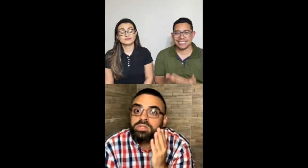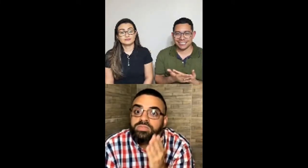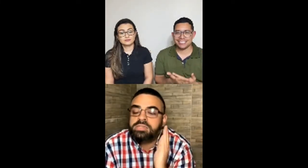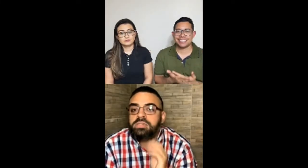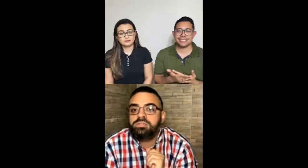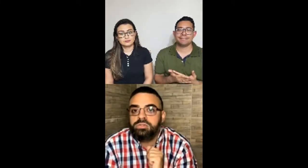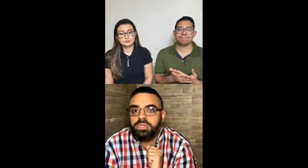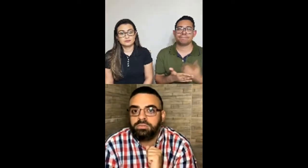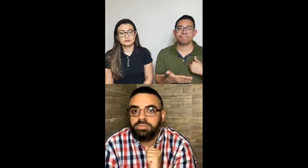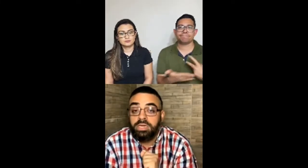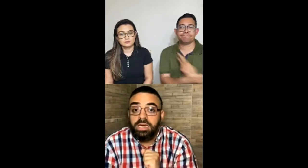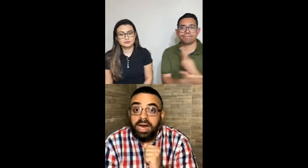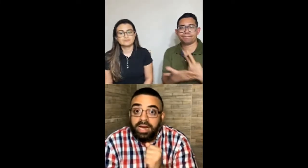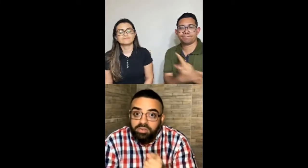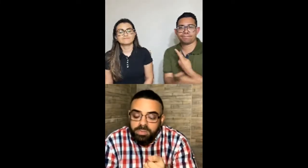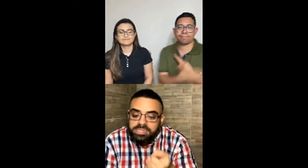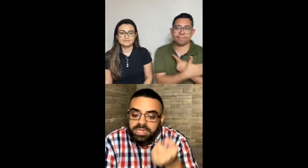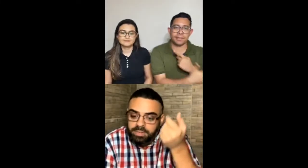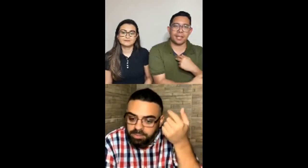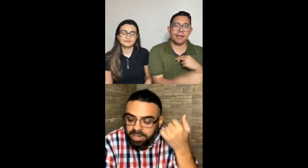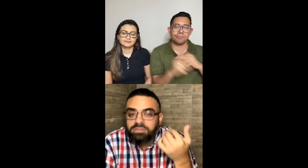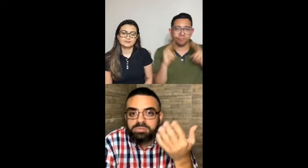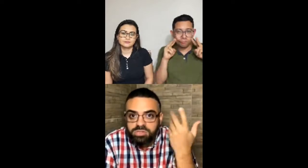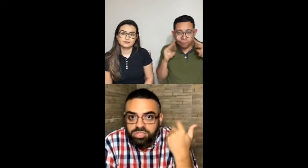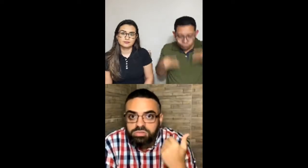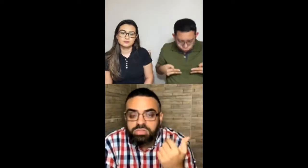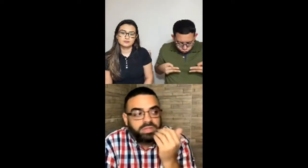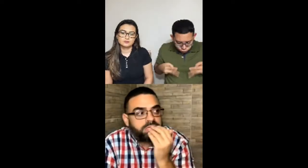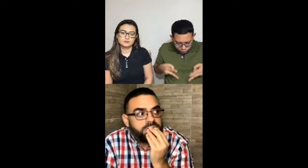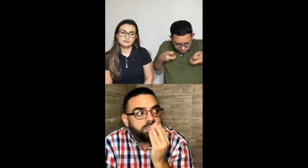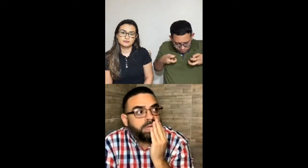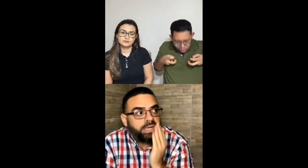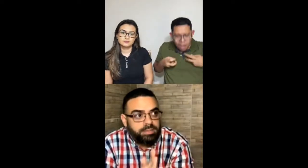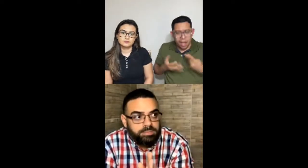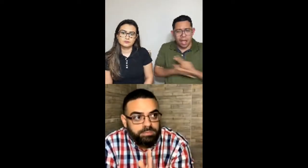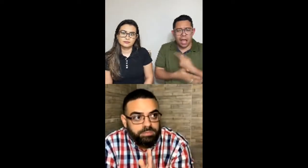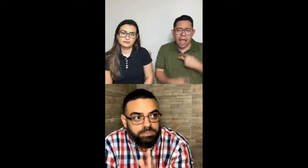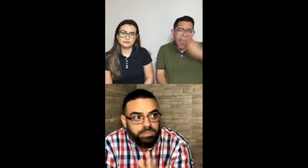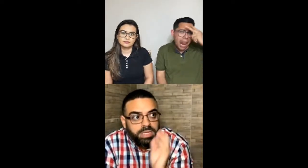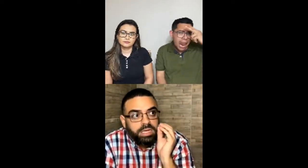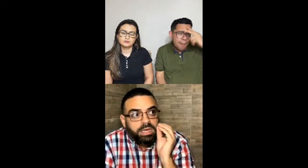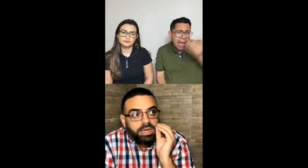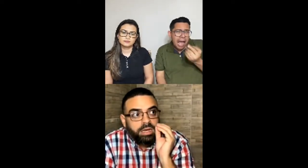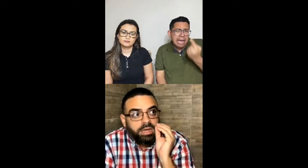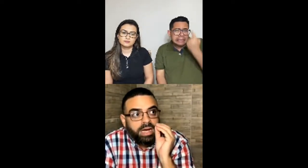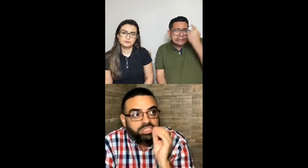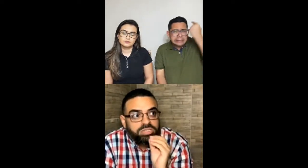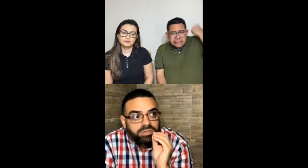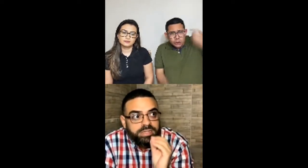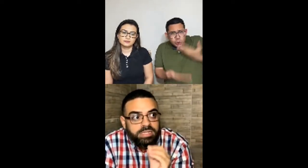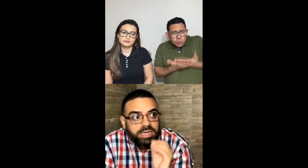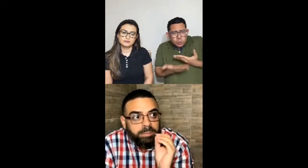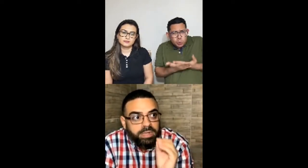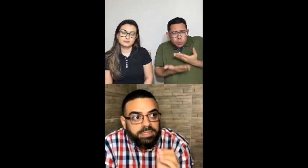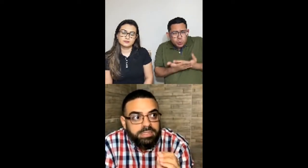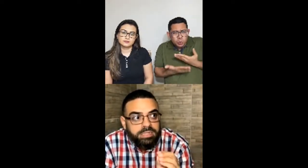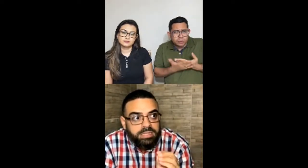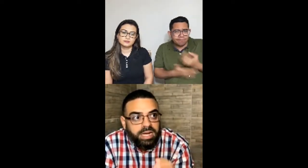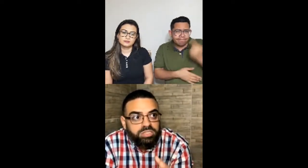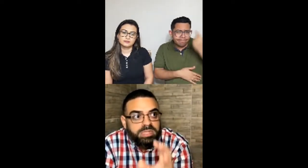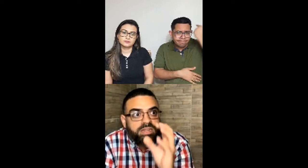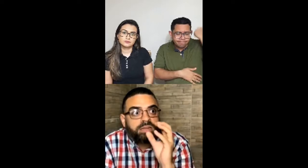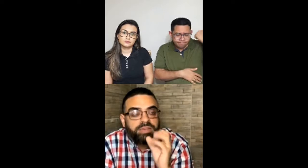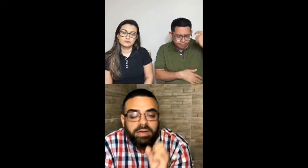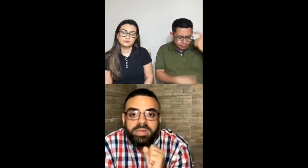pensando assim, mano, tô perdendo tempo, rapaz. Não posso fazer isso, não. Aí eu comecei a lembrar dos meus estudos. Eu falei,